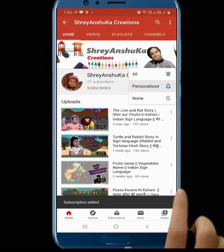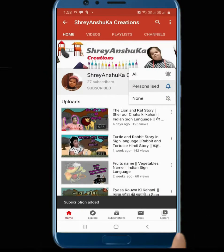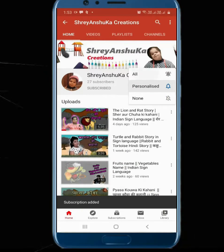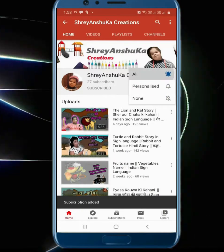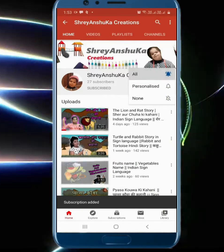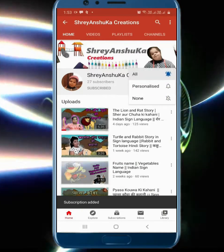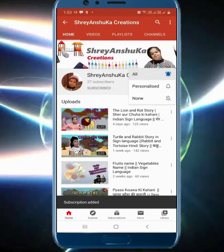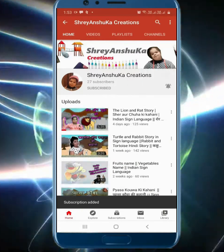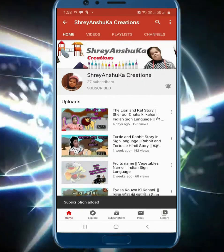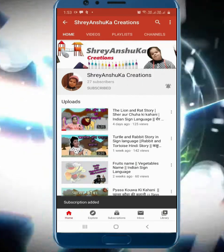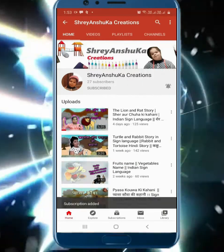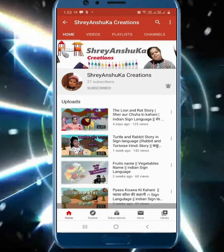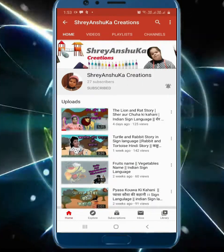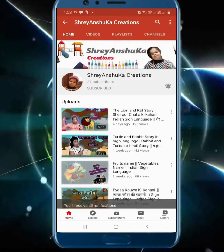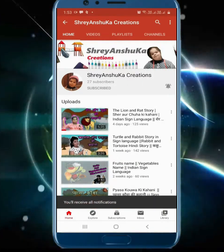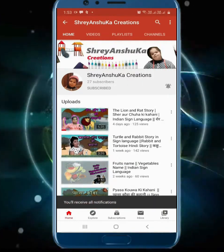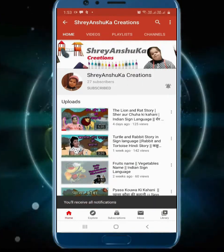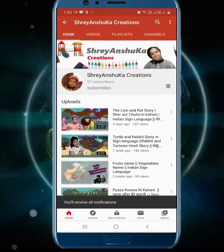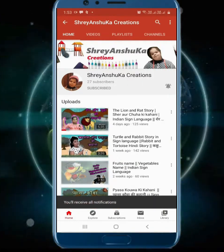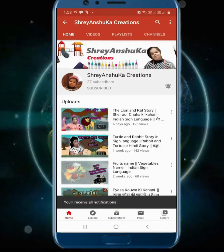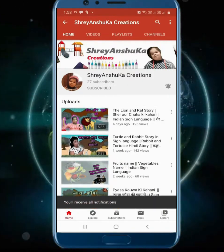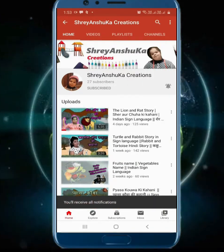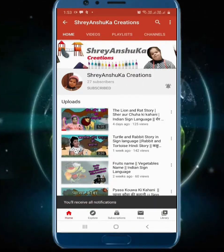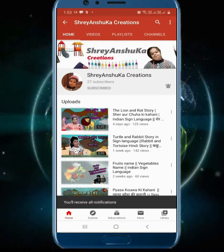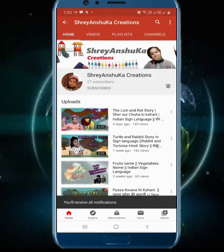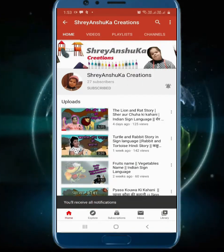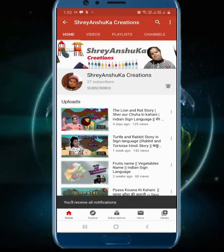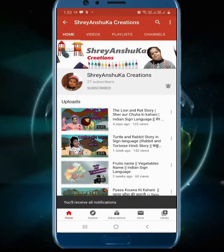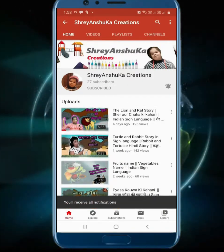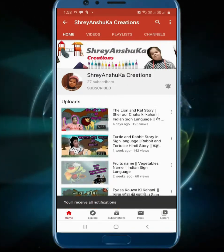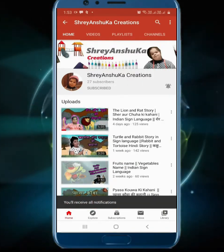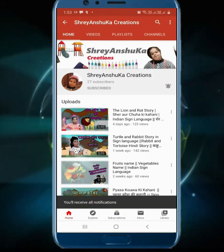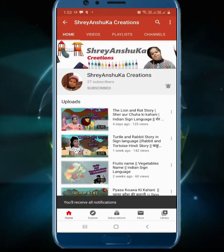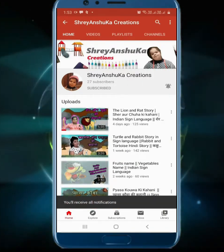की सारी अपडेट्स मिलते रहे। थैंक यू। और चलते हैं श्रेया के।